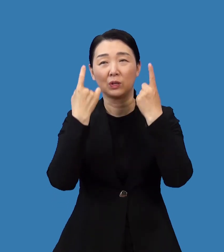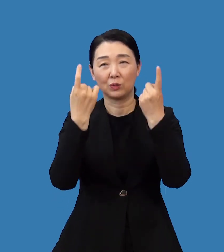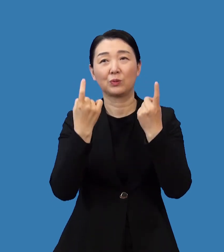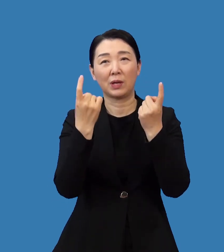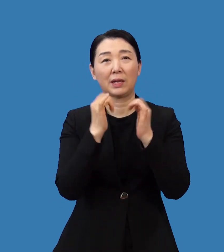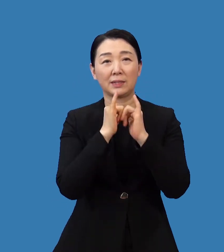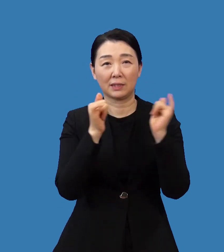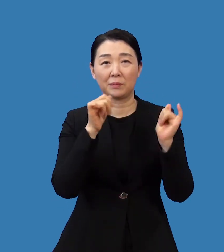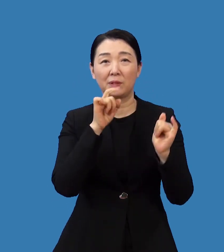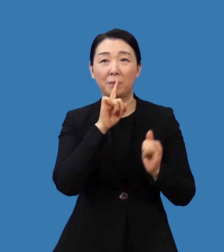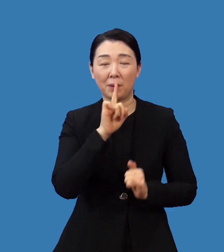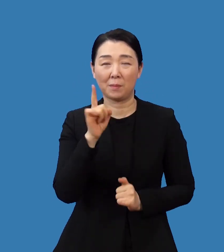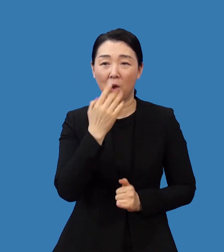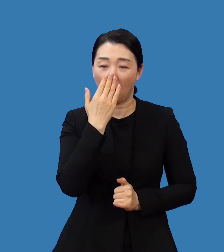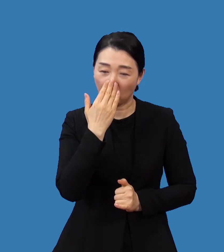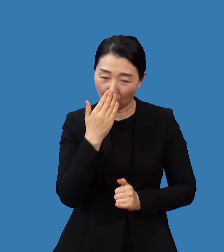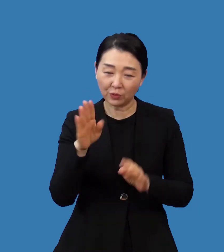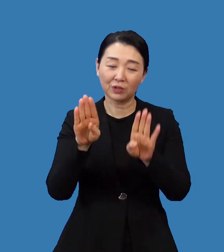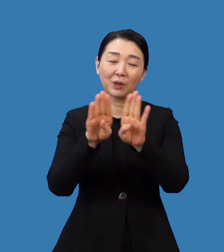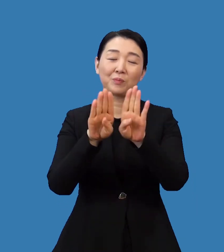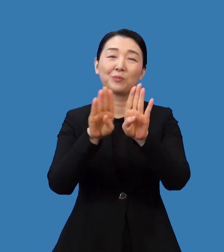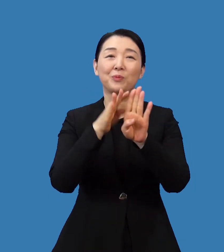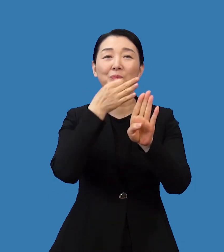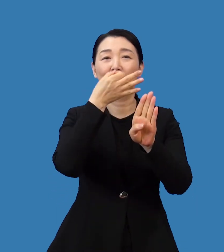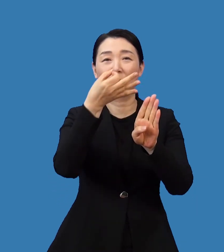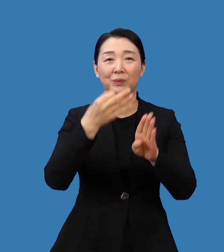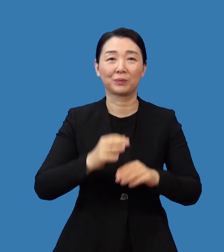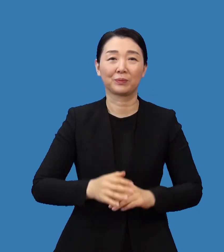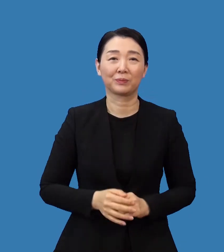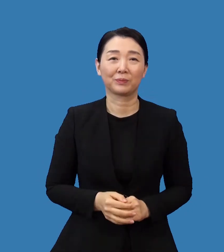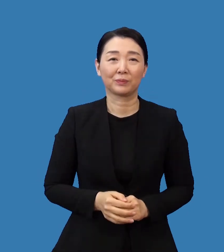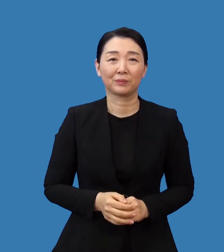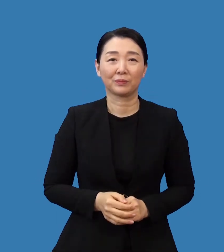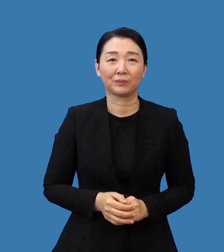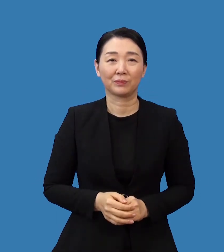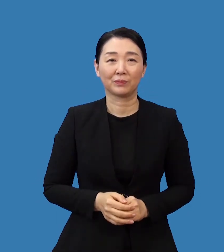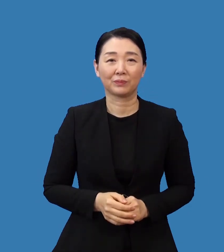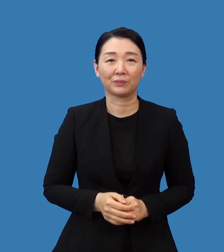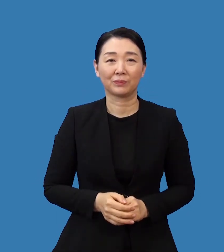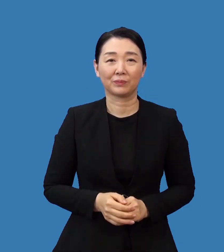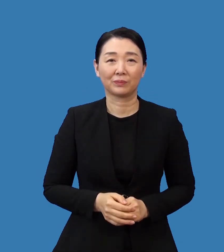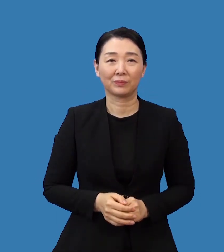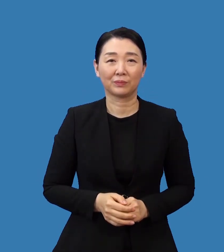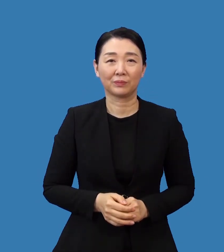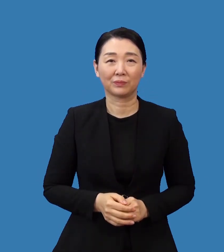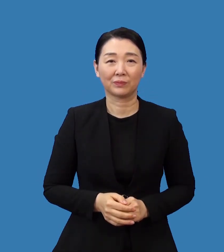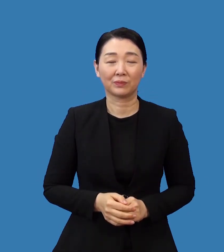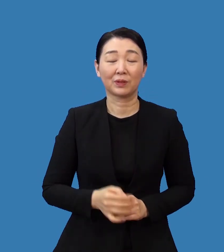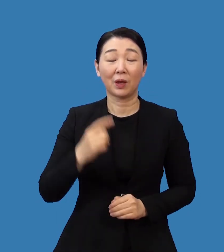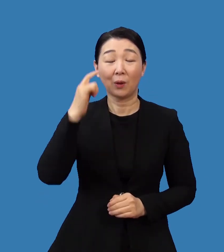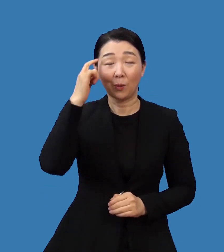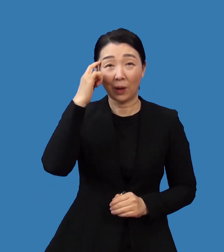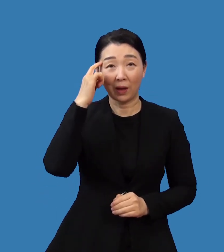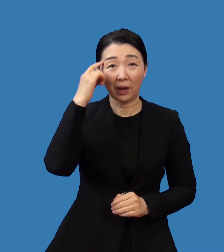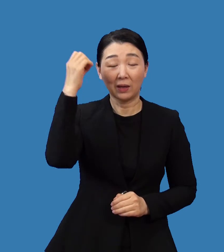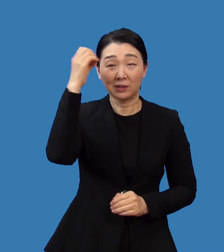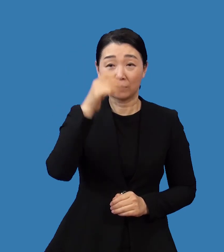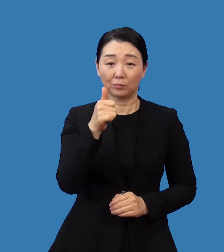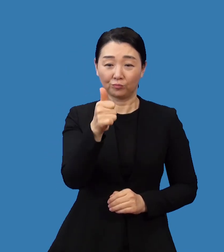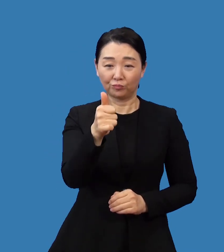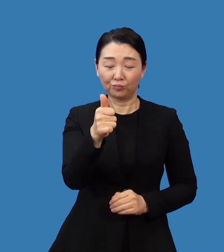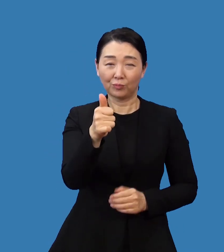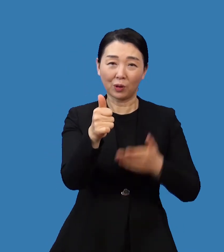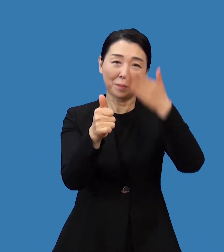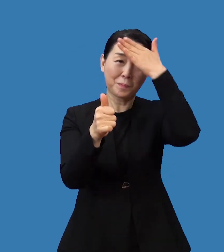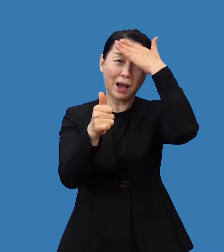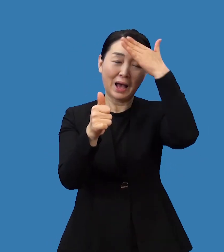사람들은 겸손의 문이다 이렇게 부르고 있습니다. 그냥 가자면 머리가 부딪힐 수 있어요. 허리를